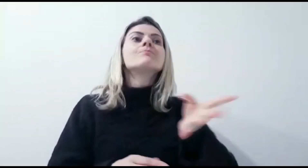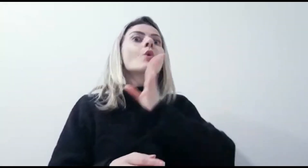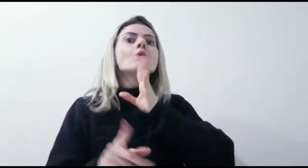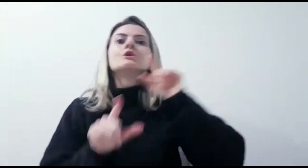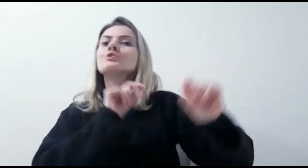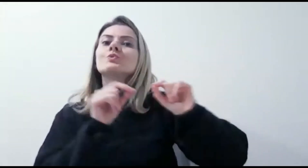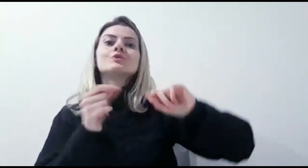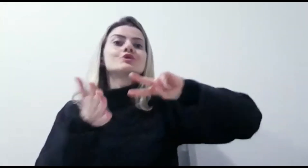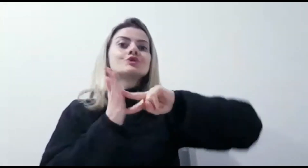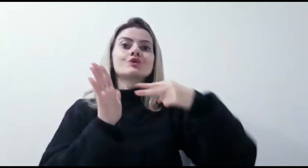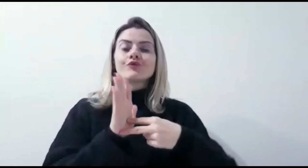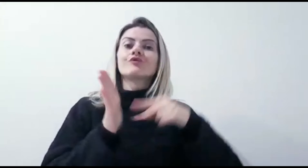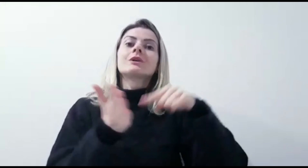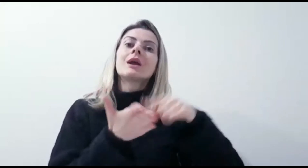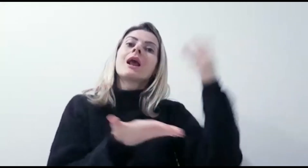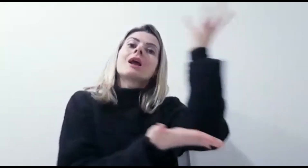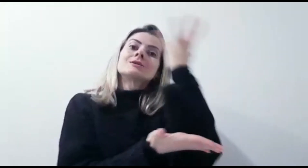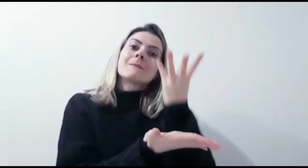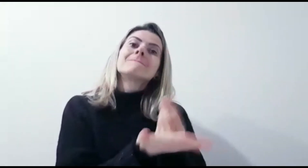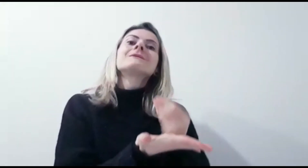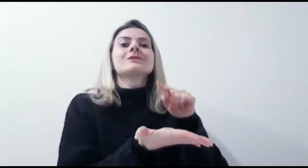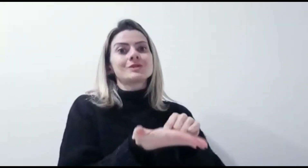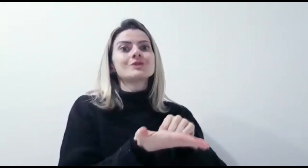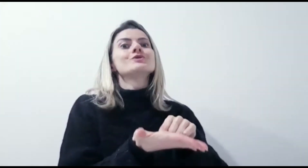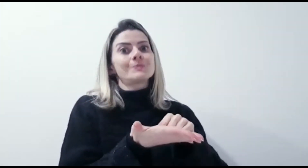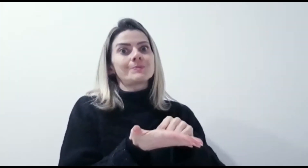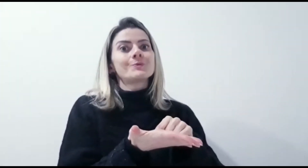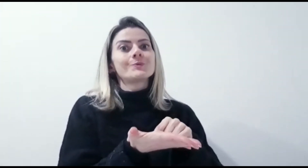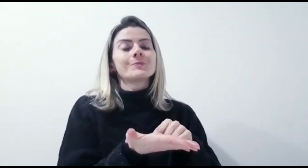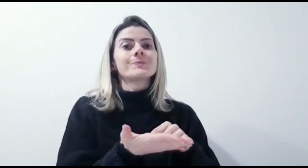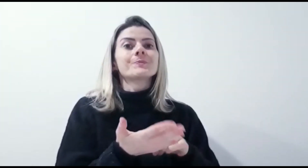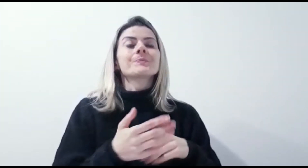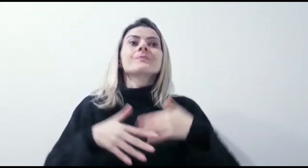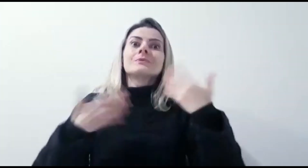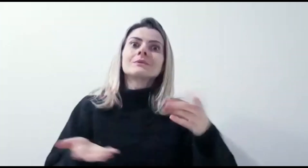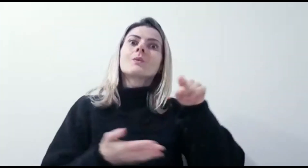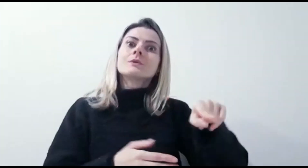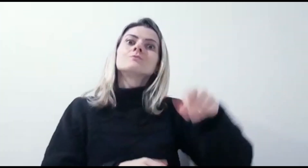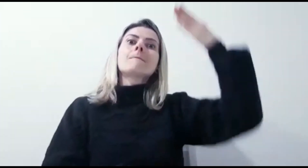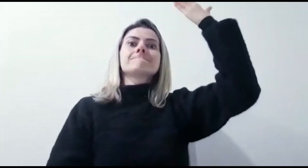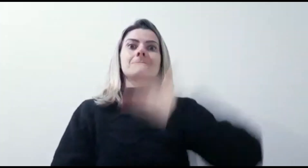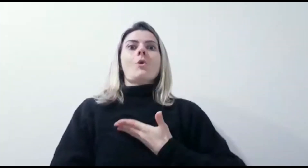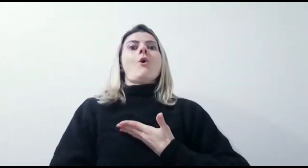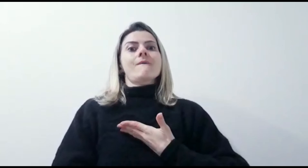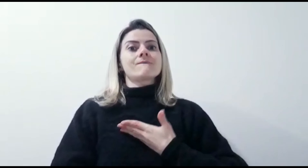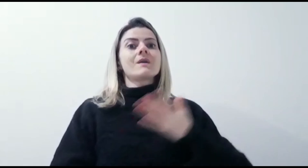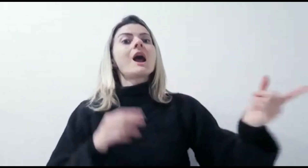codificação. E muitas das vezes as pessoas eram ajudadas, né, com as pesquisas dele. E